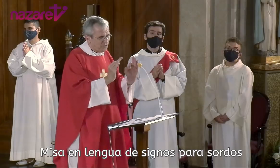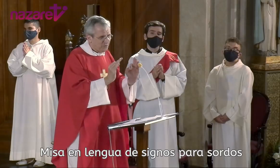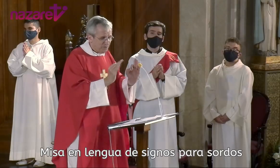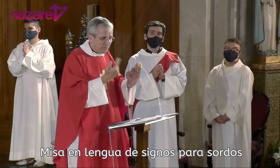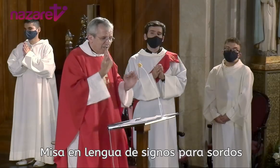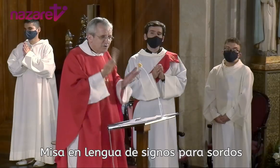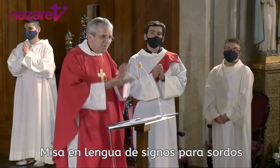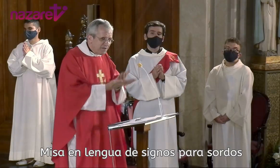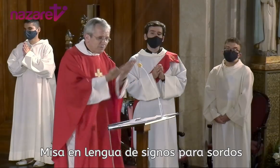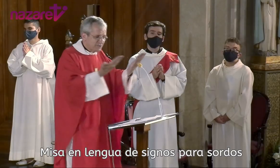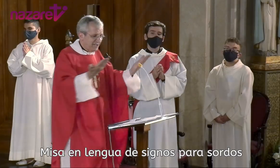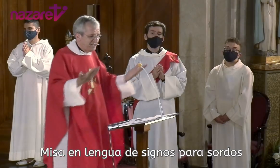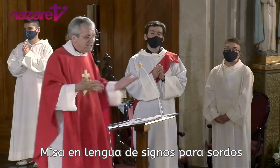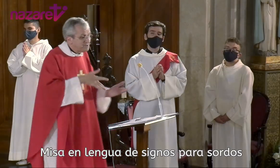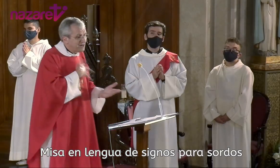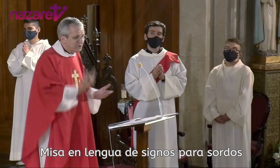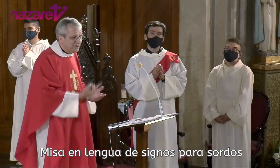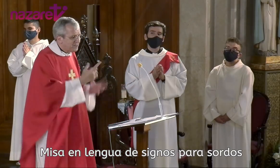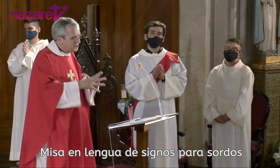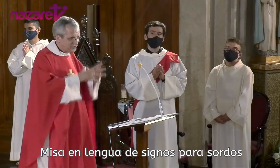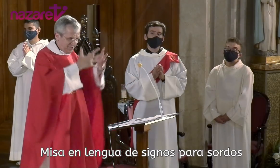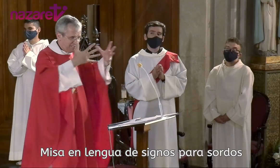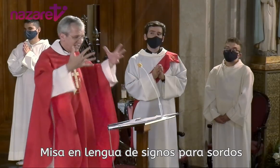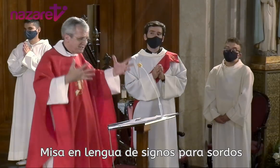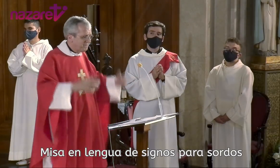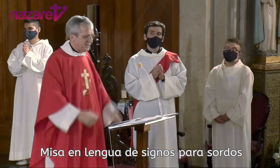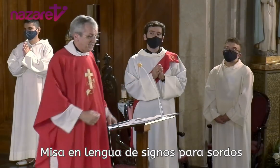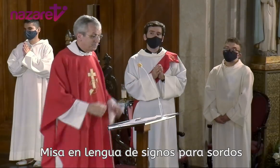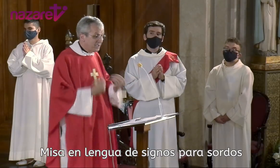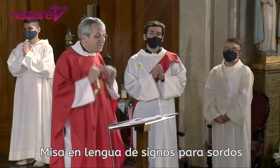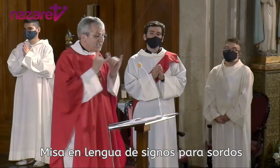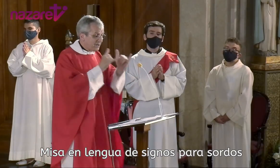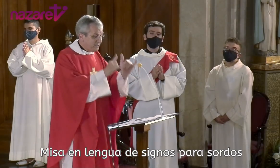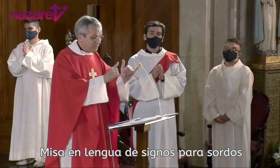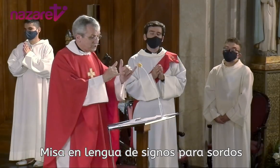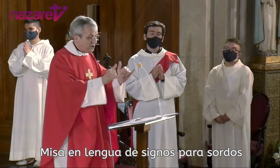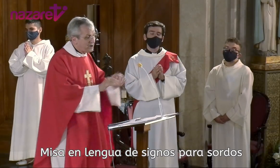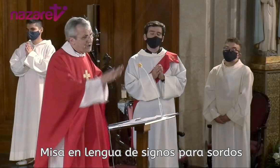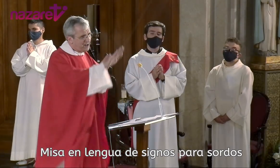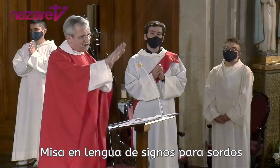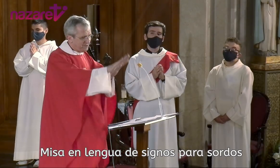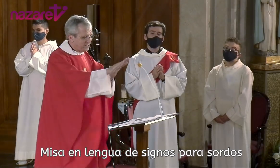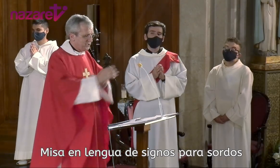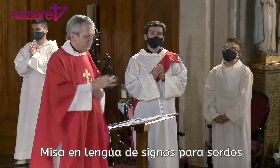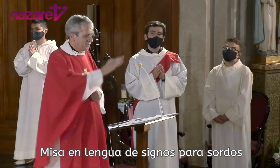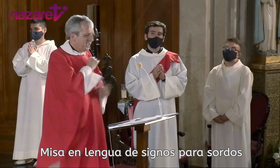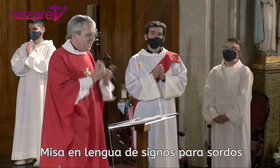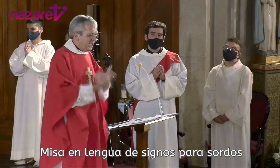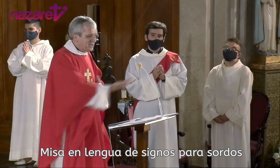oportuno. Confiemos en esa misericordia de Dios que es infinita. Y recibamos ahora la bendición. El Señor